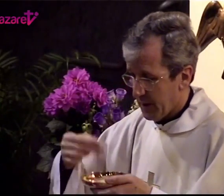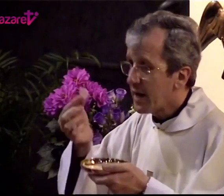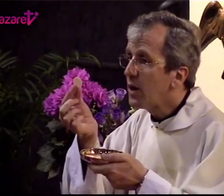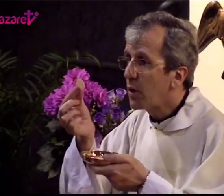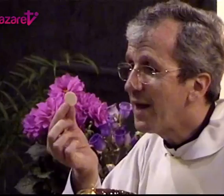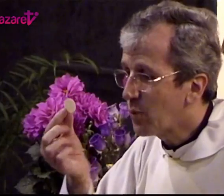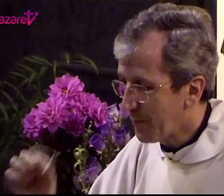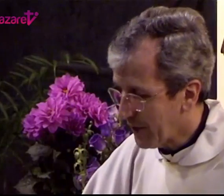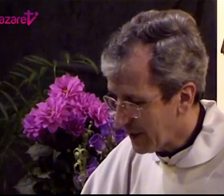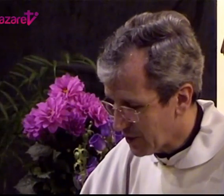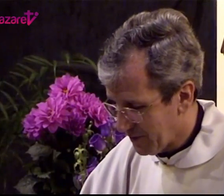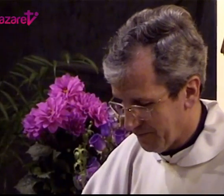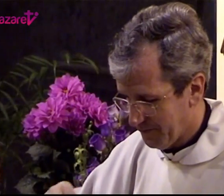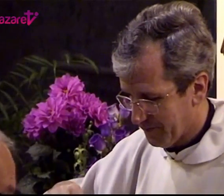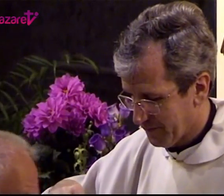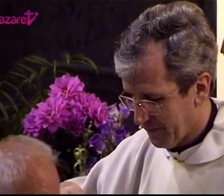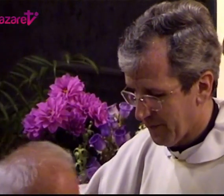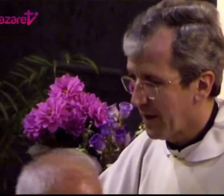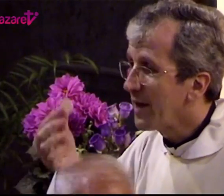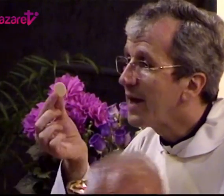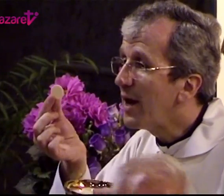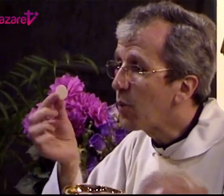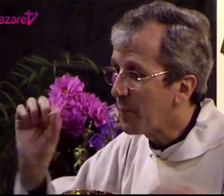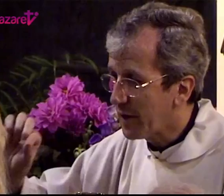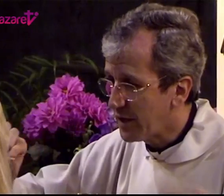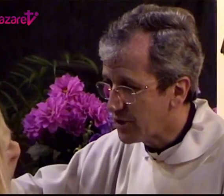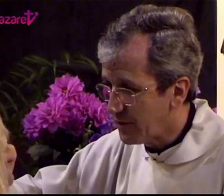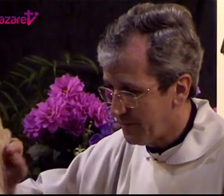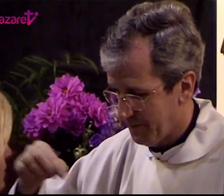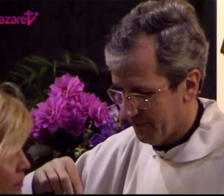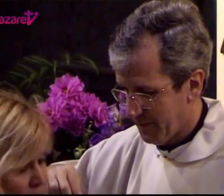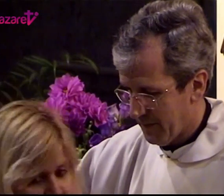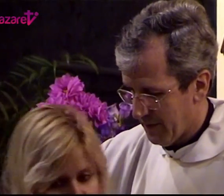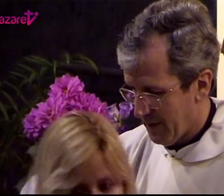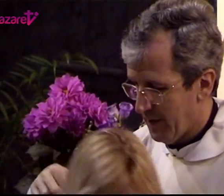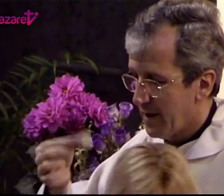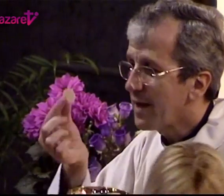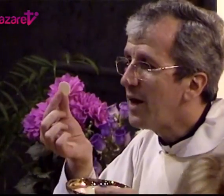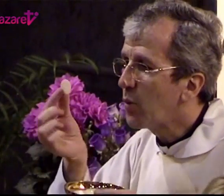y con tu espíritu. Nos acompaña hoy en esta celebración, concelebra con nosotros, el Padre Paul